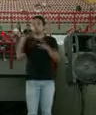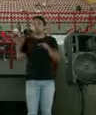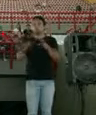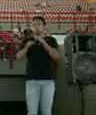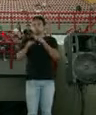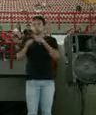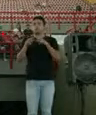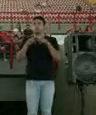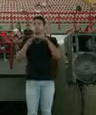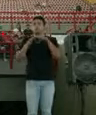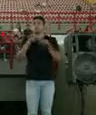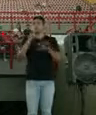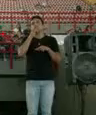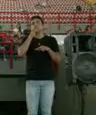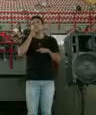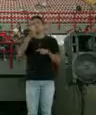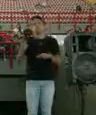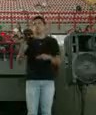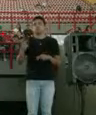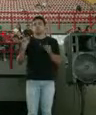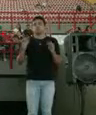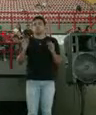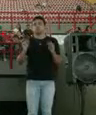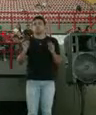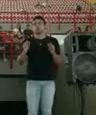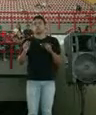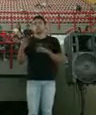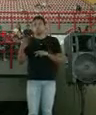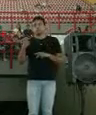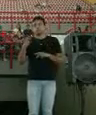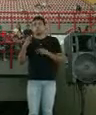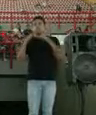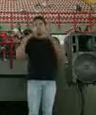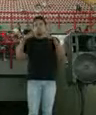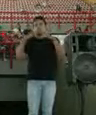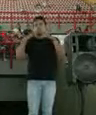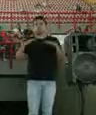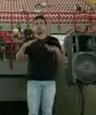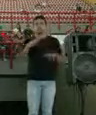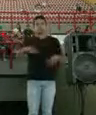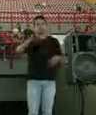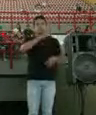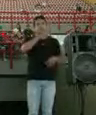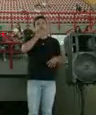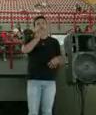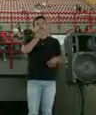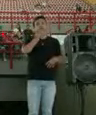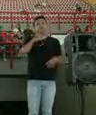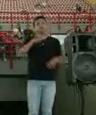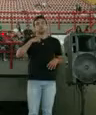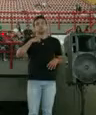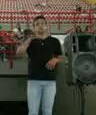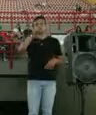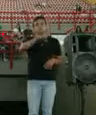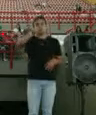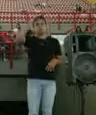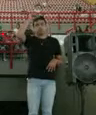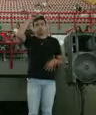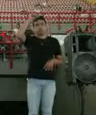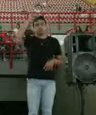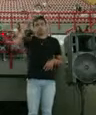espécie? Então qual foi a covardia? A covardia da natureza foi que nós homens fomos os